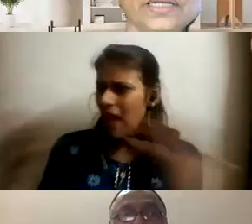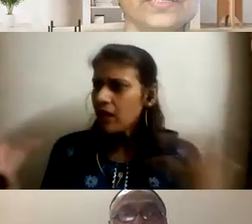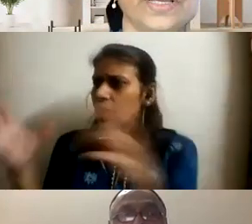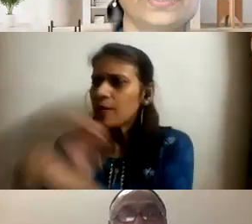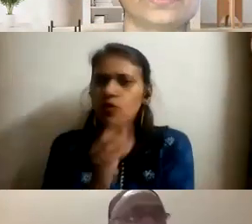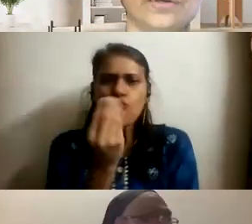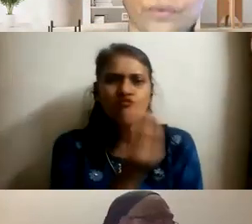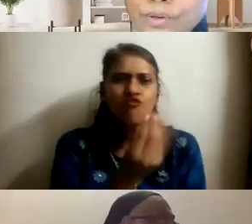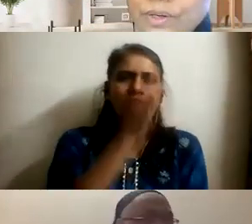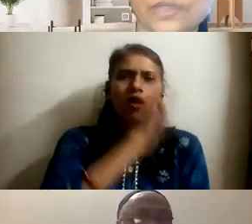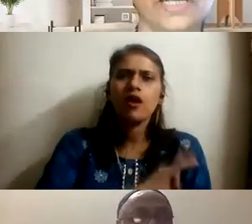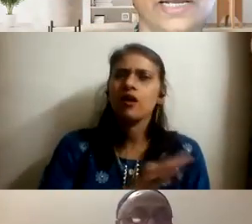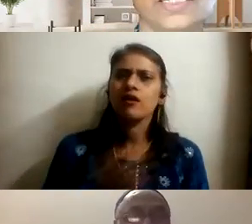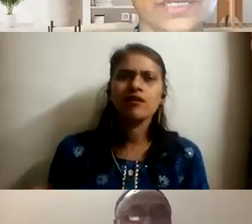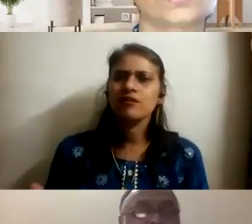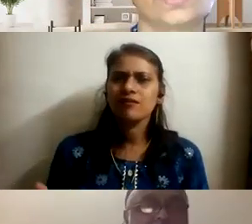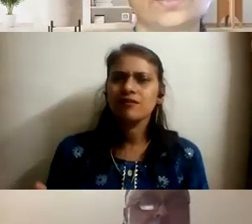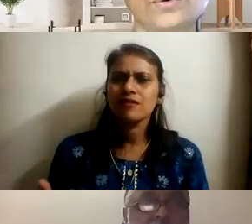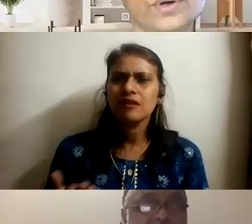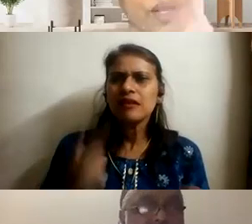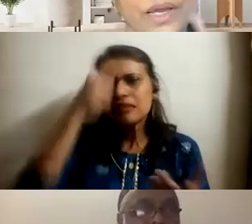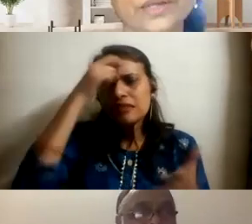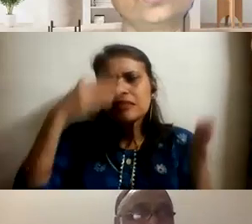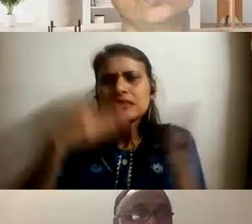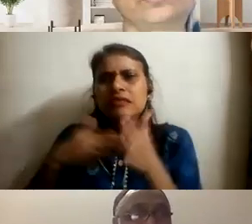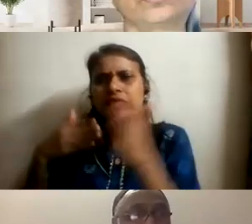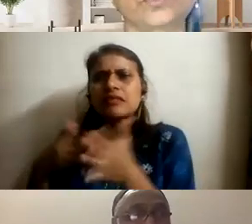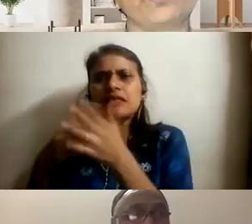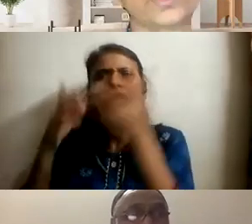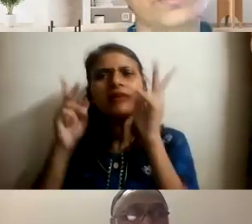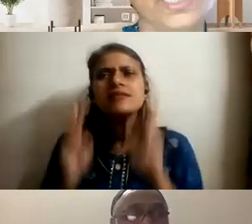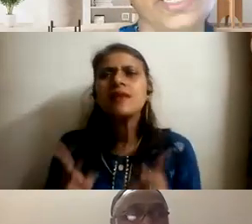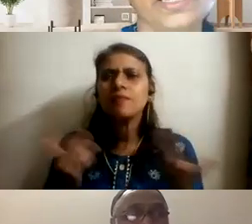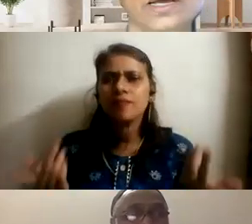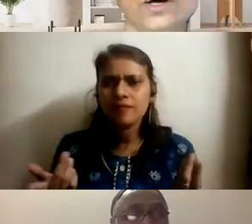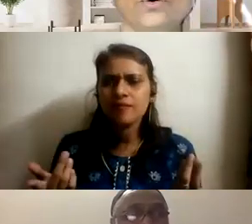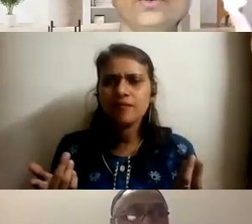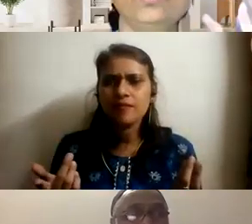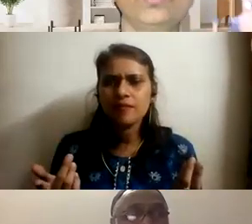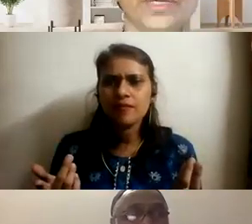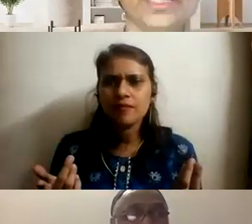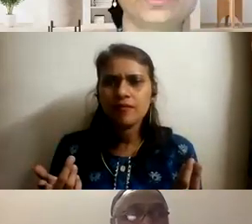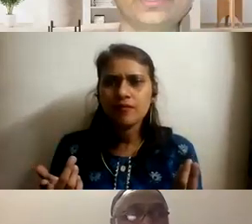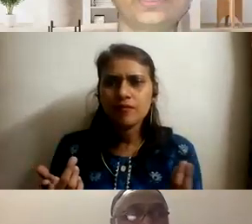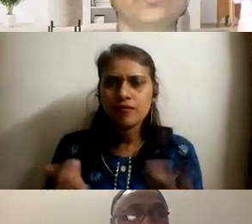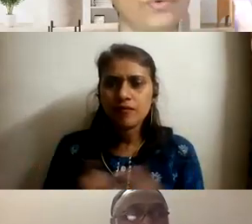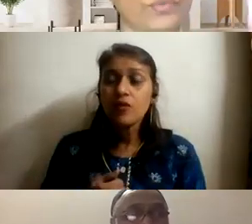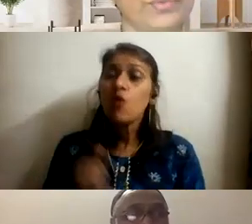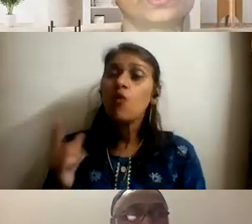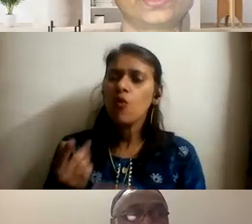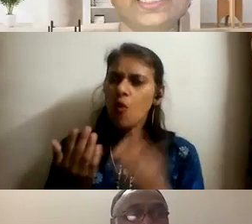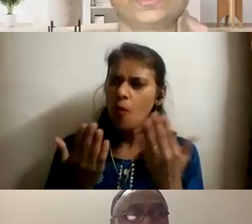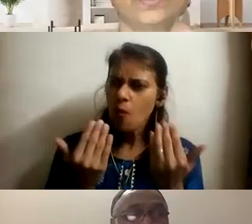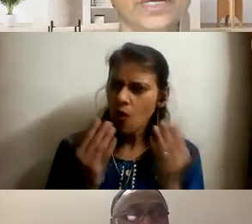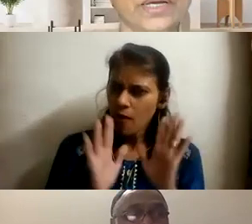दैट इज वेयर यू नो द चैलेंज इज टू, एक तो जो पॉसिबल है उनको मुमकिन करना, और वो